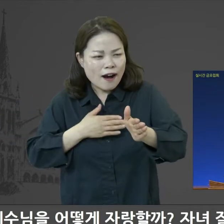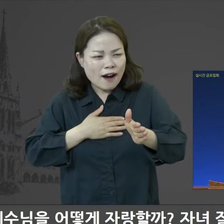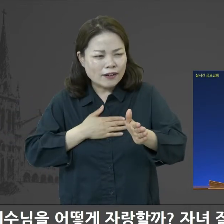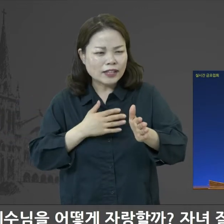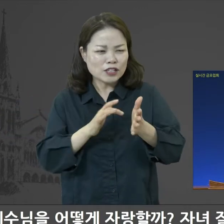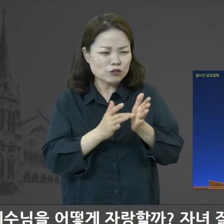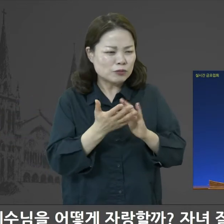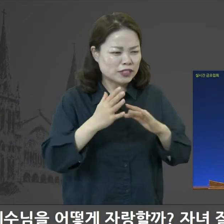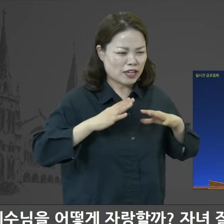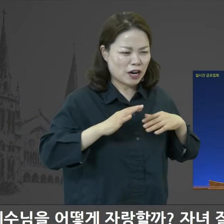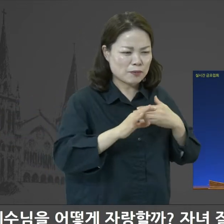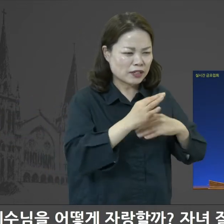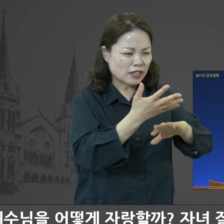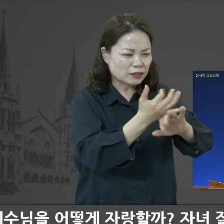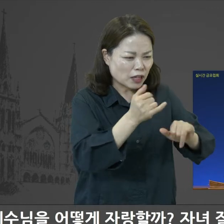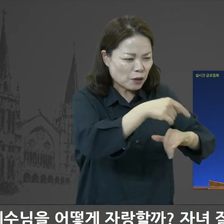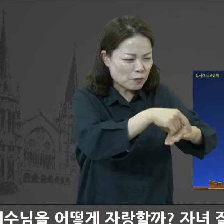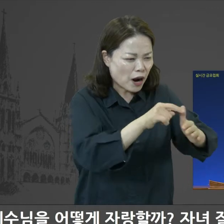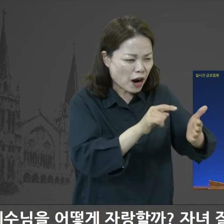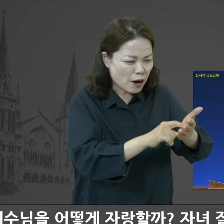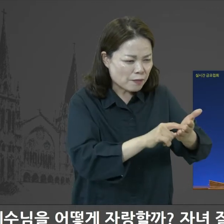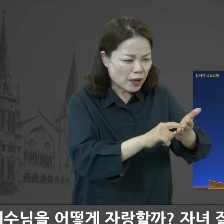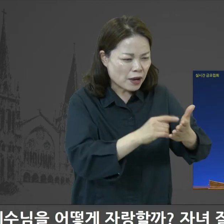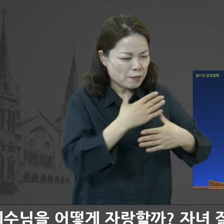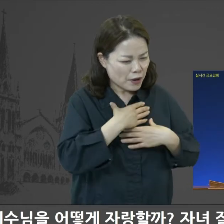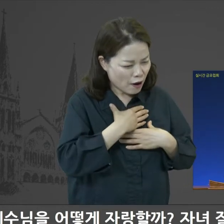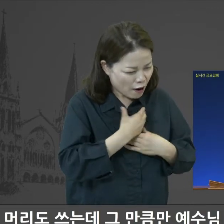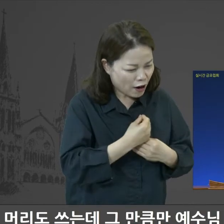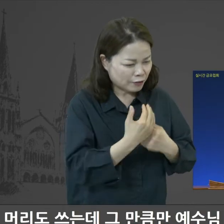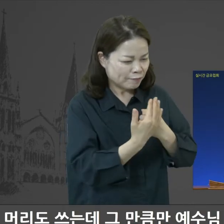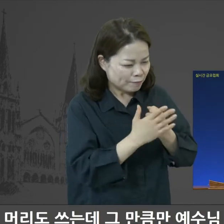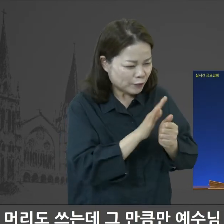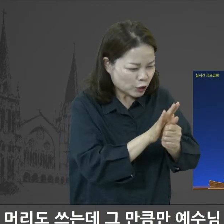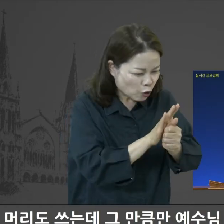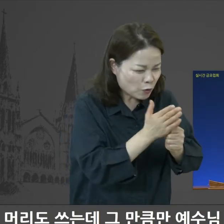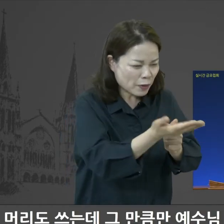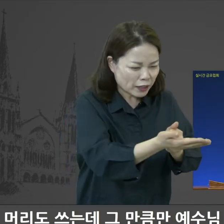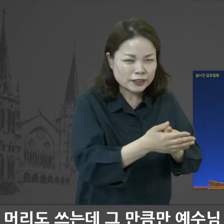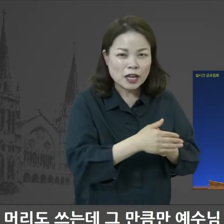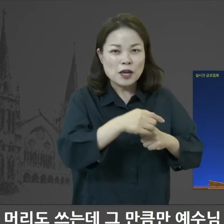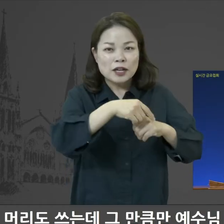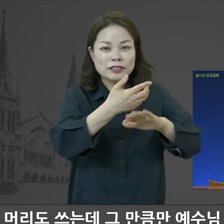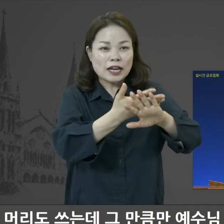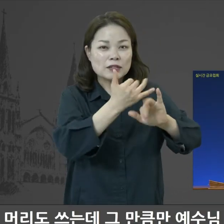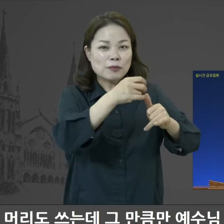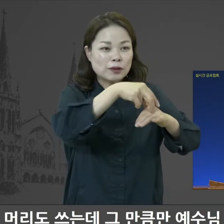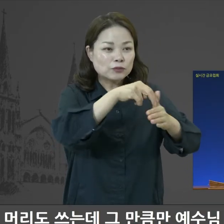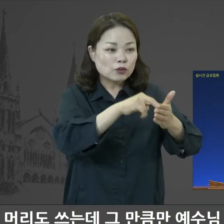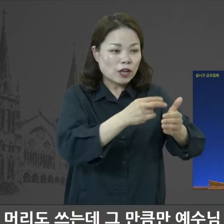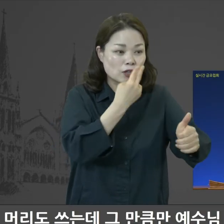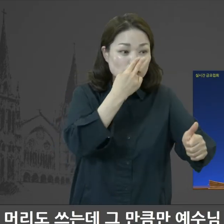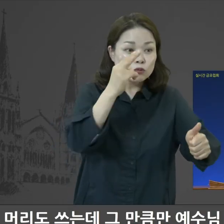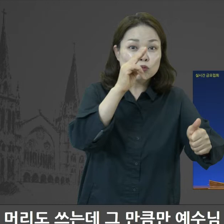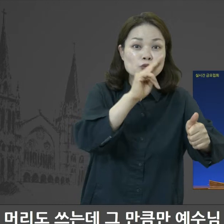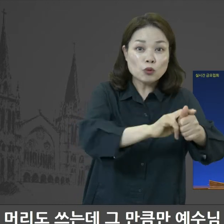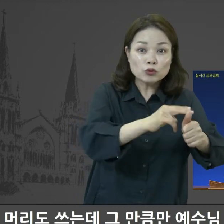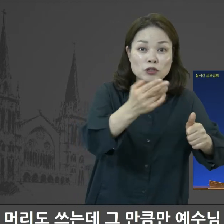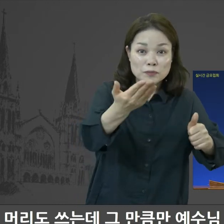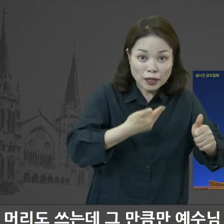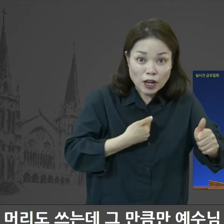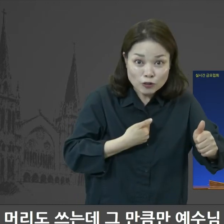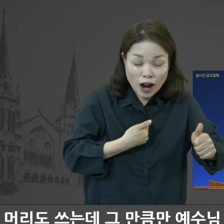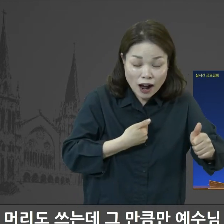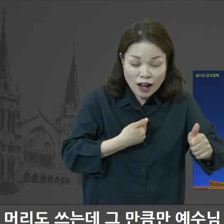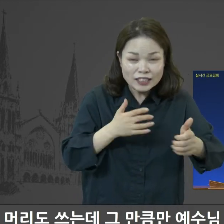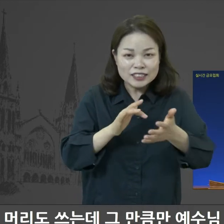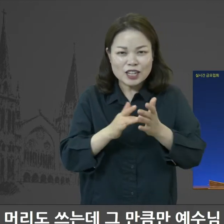예수님을 자랑하면 다른 사람들의 마음이 훈훈해지겠구나, 다른 사람들 마음속에 도전이 좀 되겠구나, 이렇게